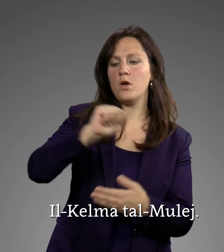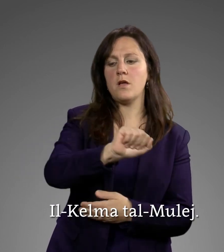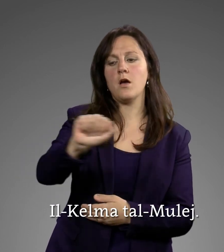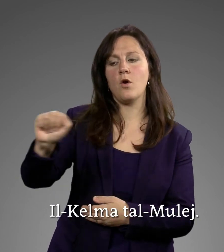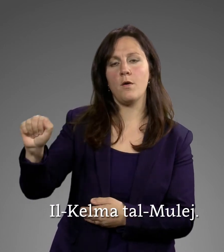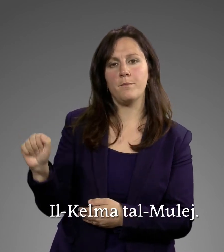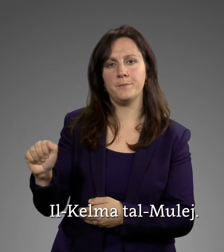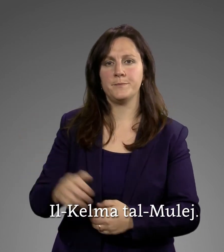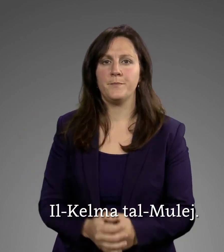Il-kelma tal-mulej.